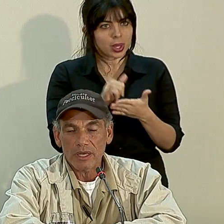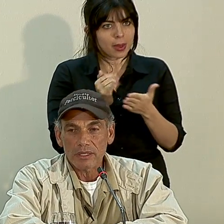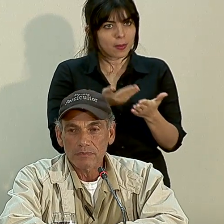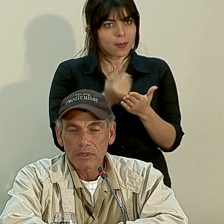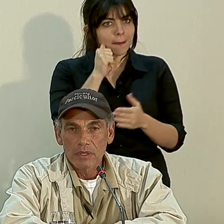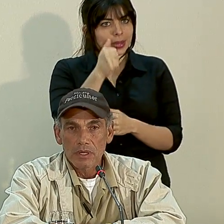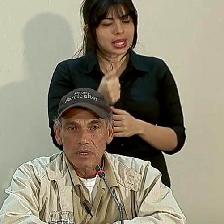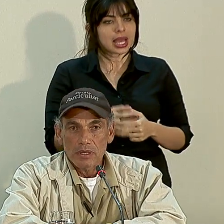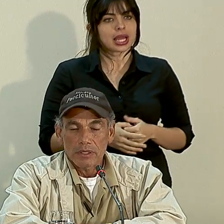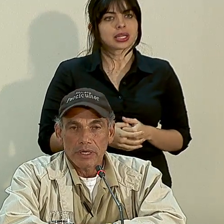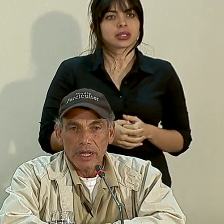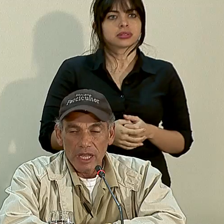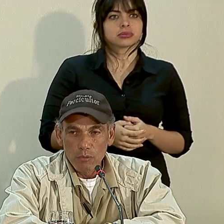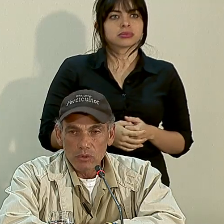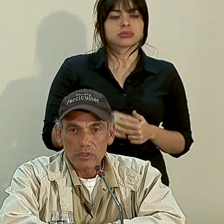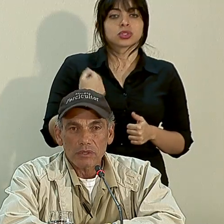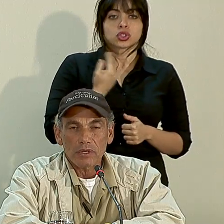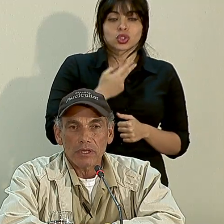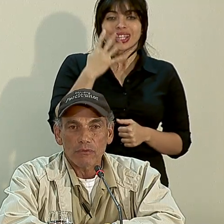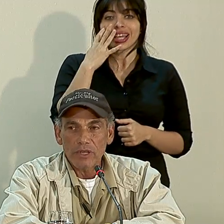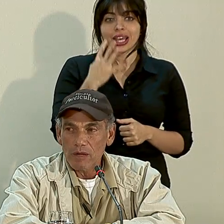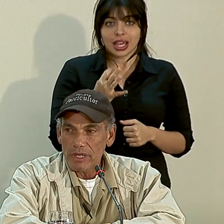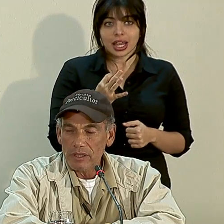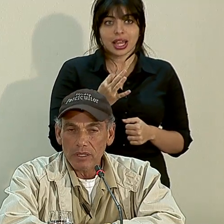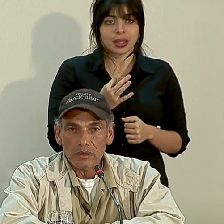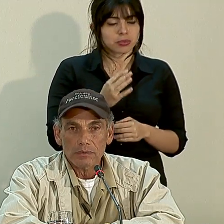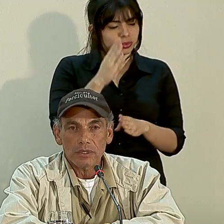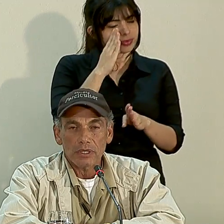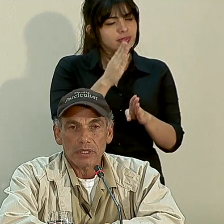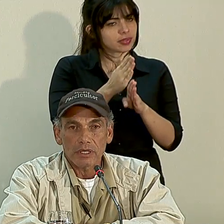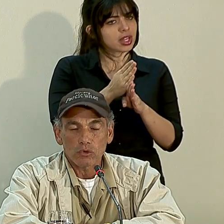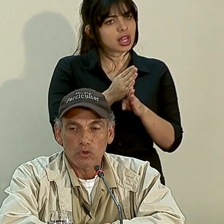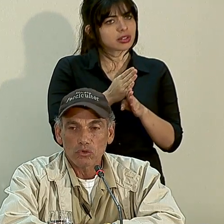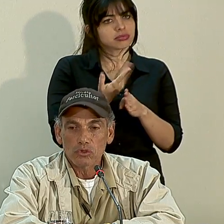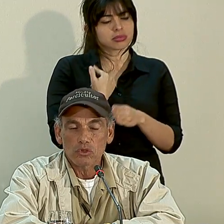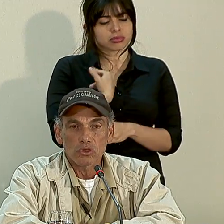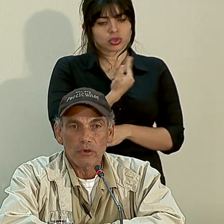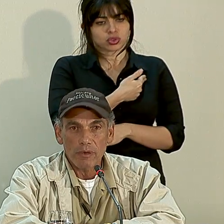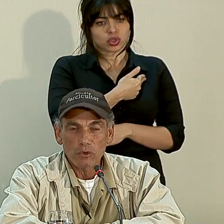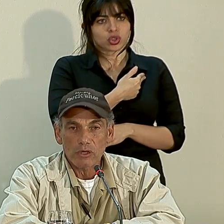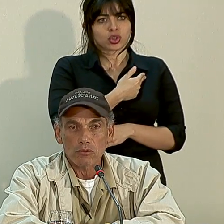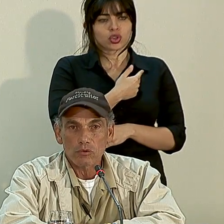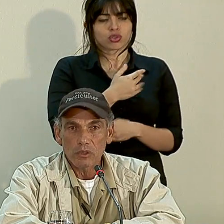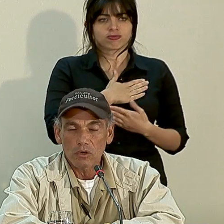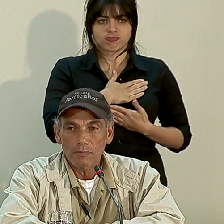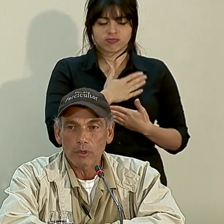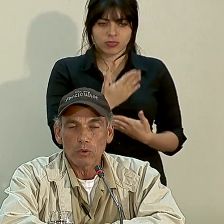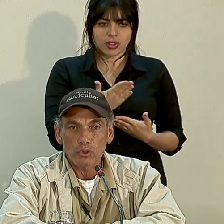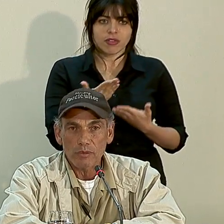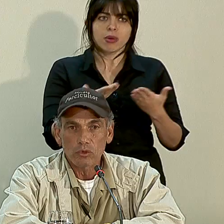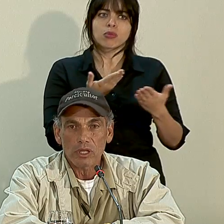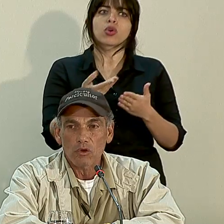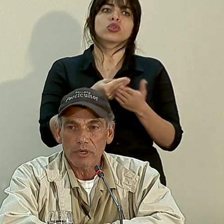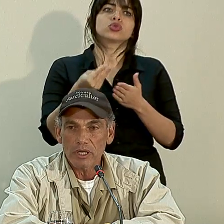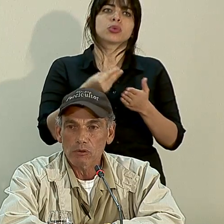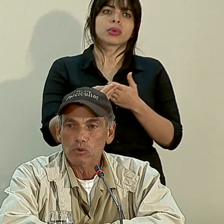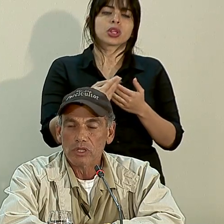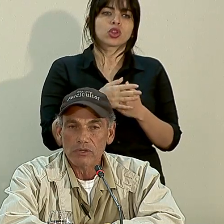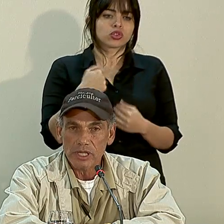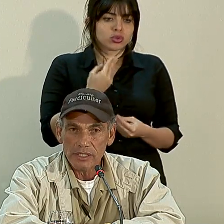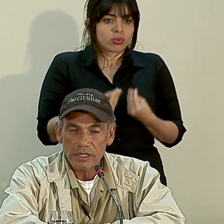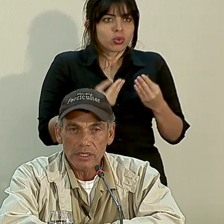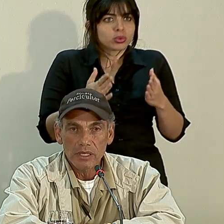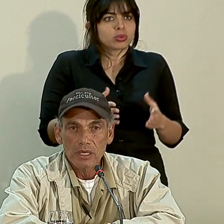propuesta mañana. Creemos fielmente que nosotros nos debemos al consumidor, producimos la comida de